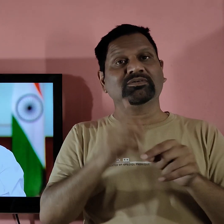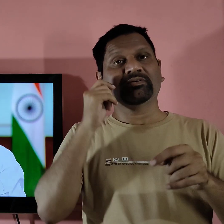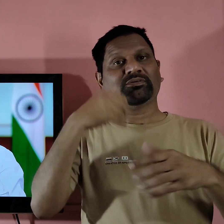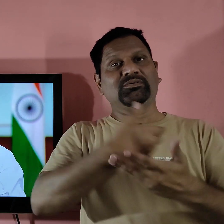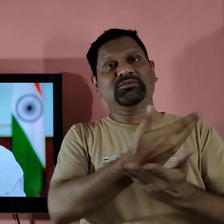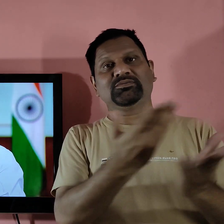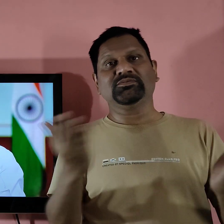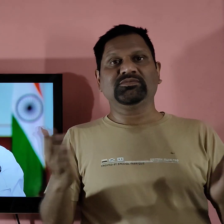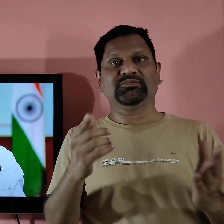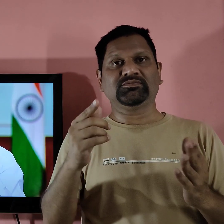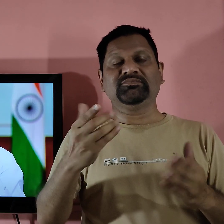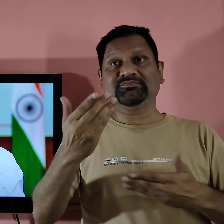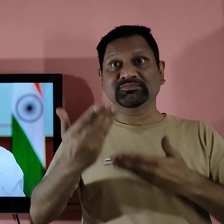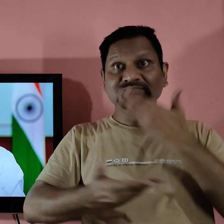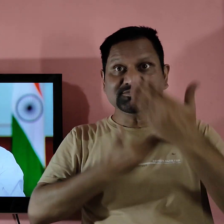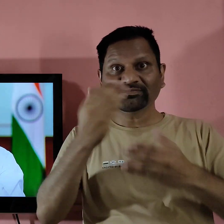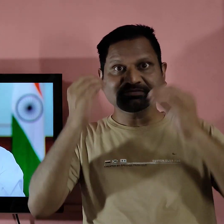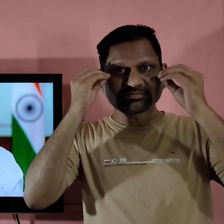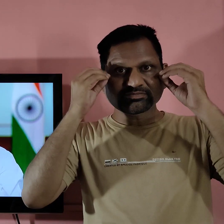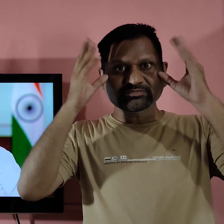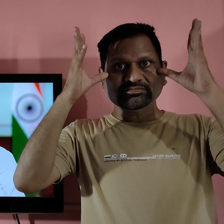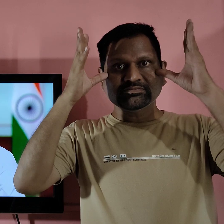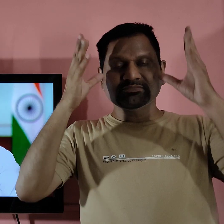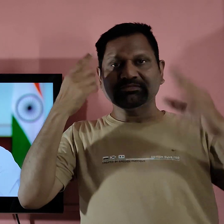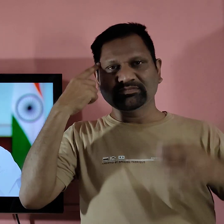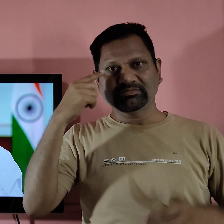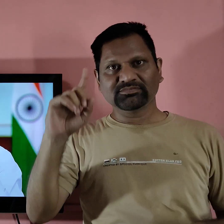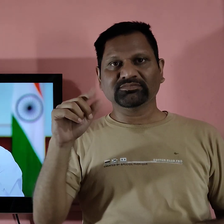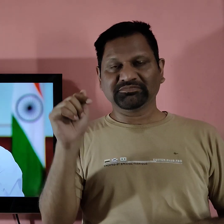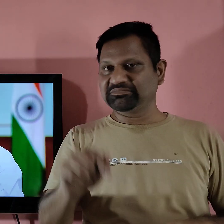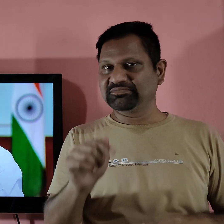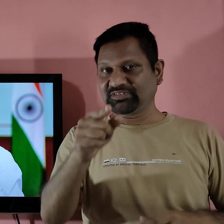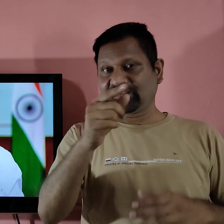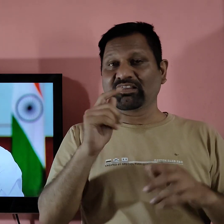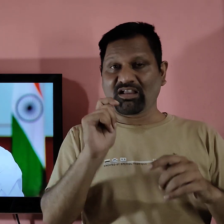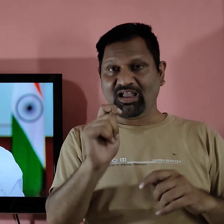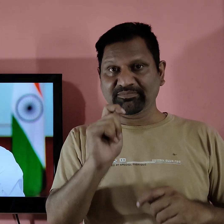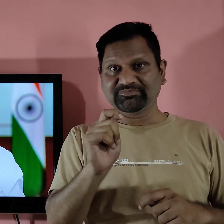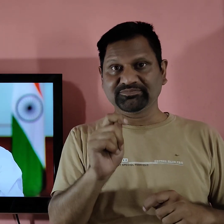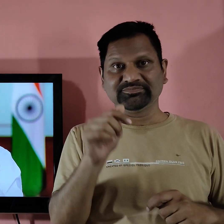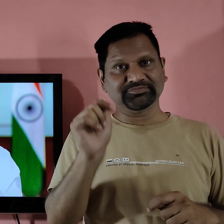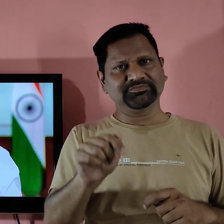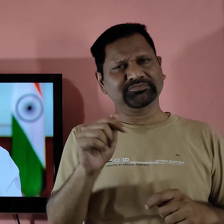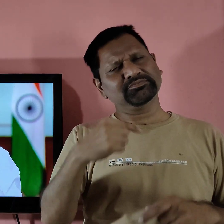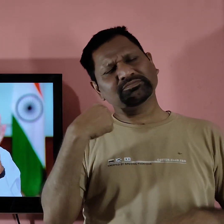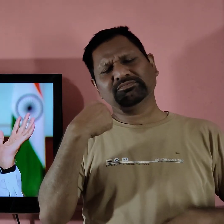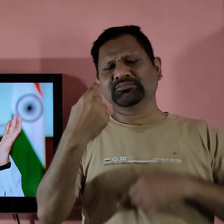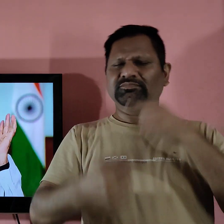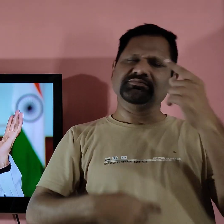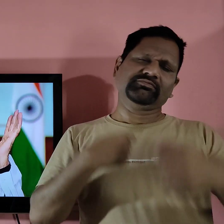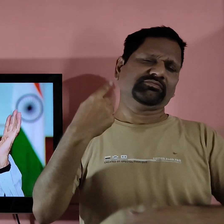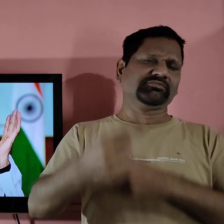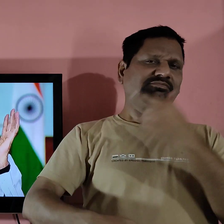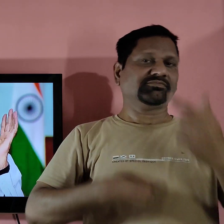को जागरूक करने का काम हो, ये काम हमें